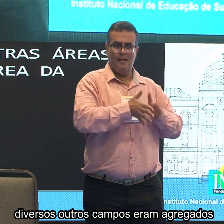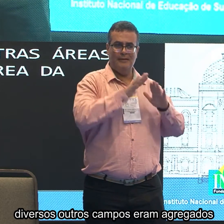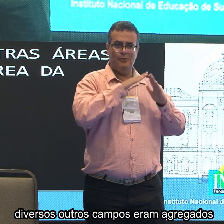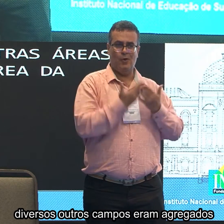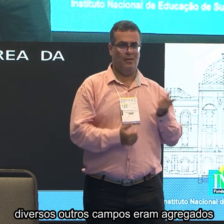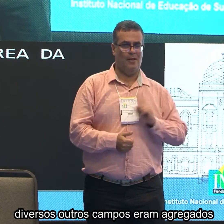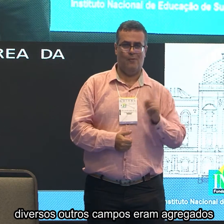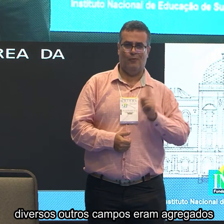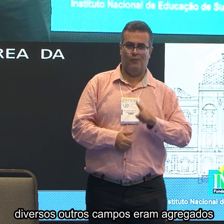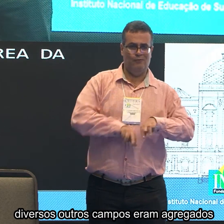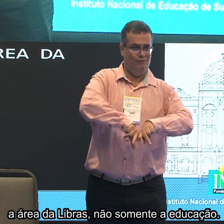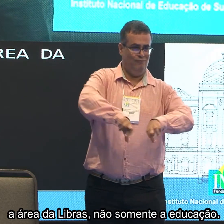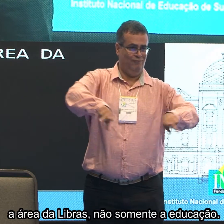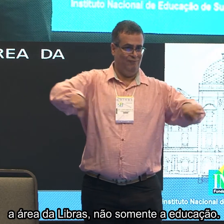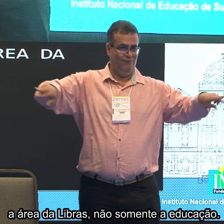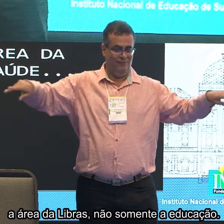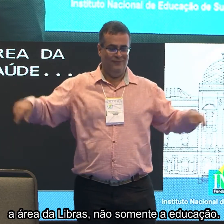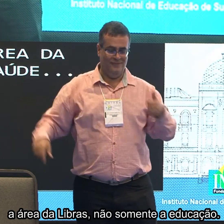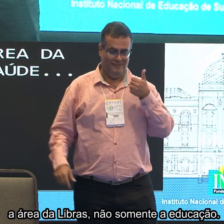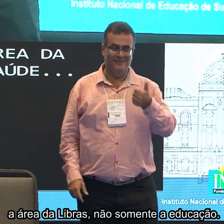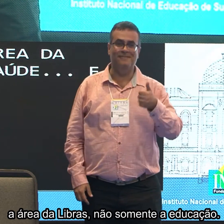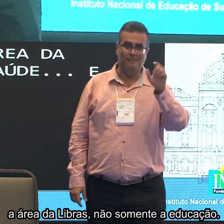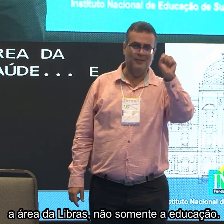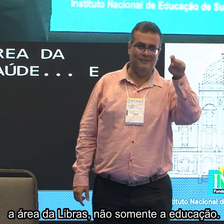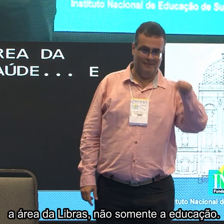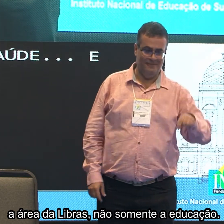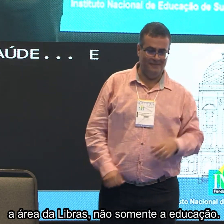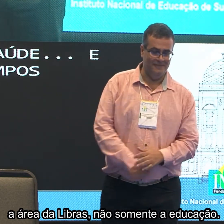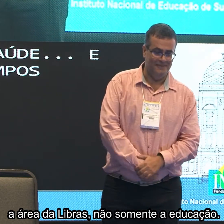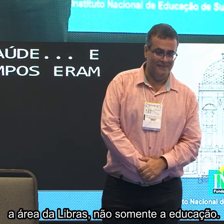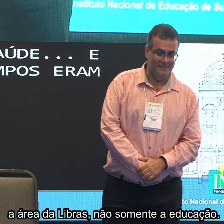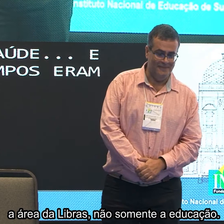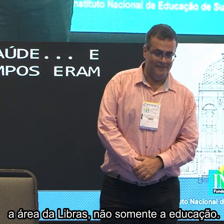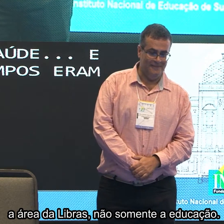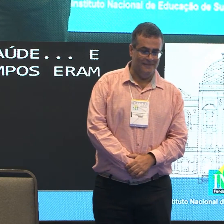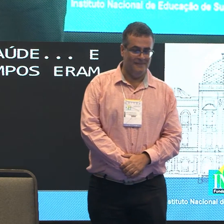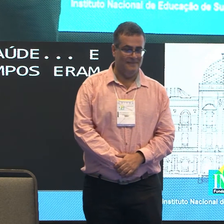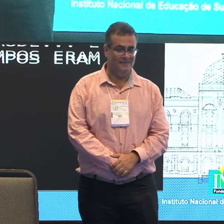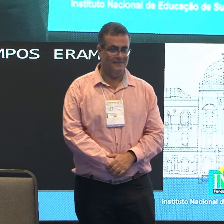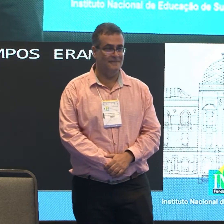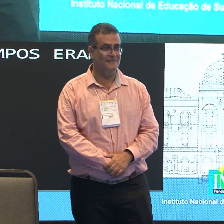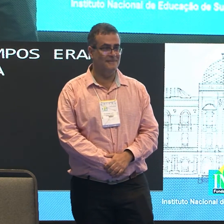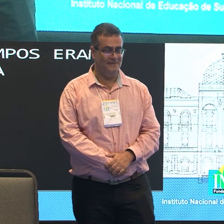eram agregados à área da Libras, não somente a educação.